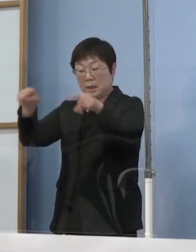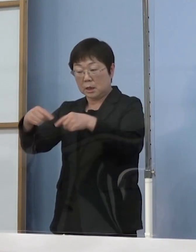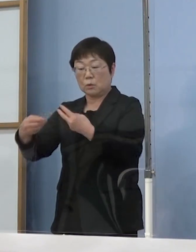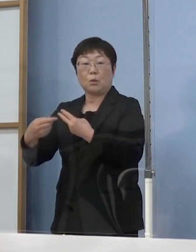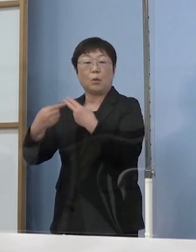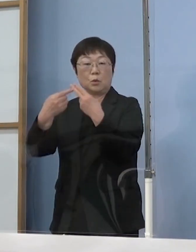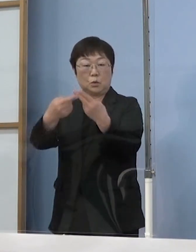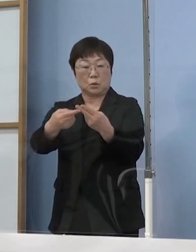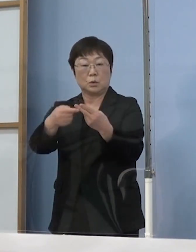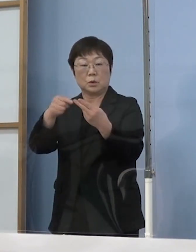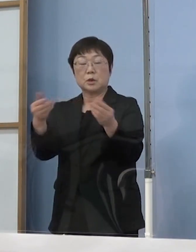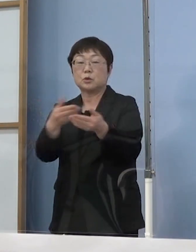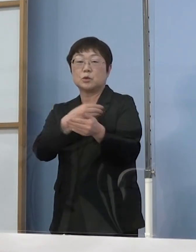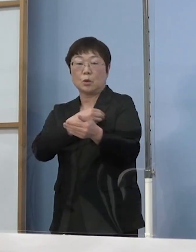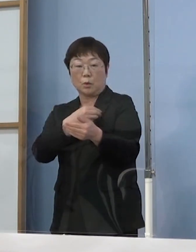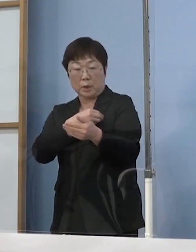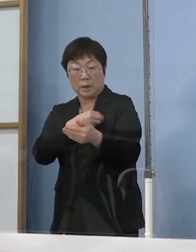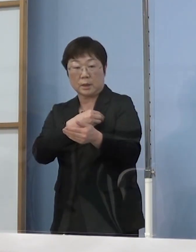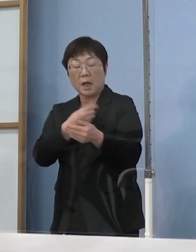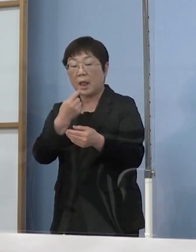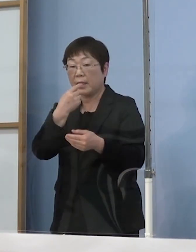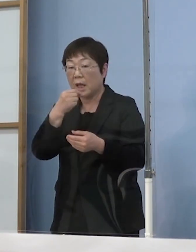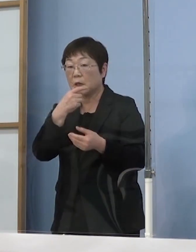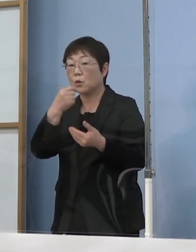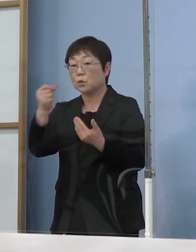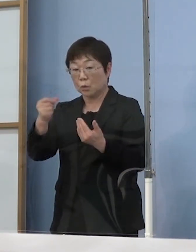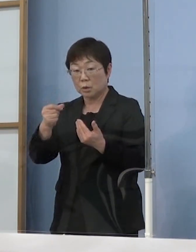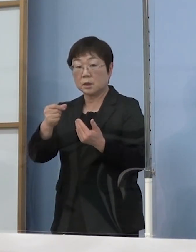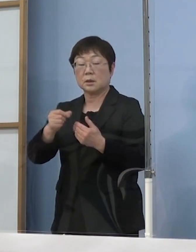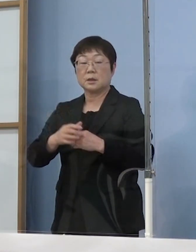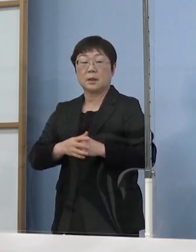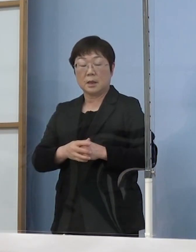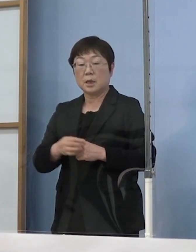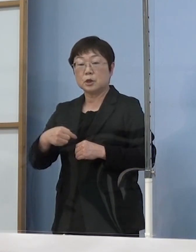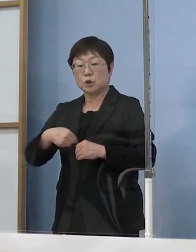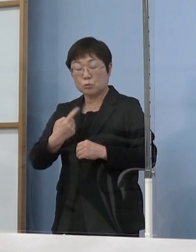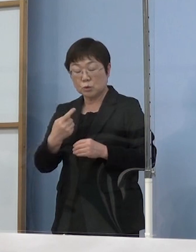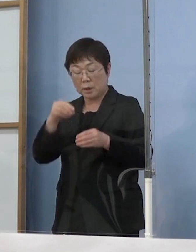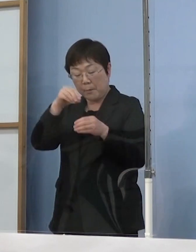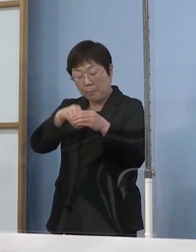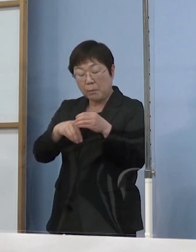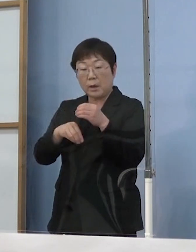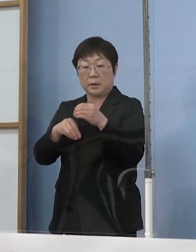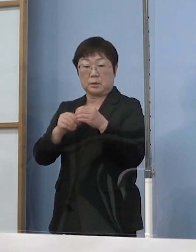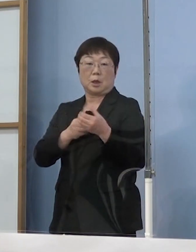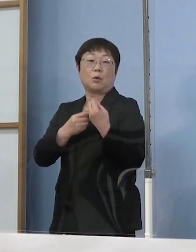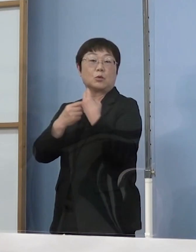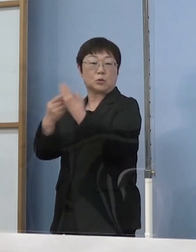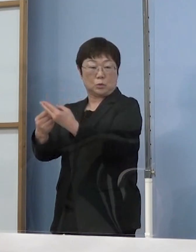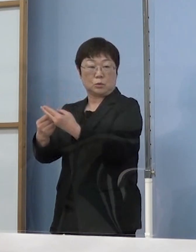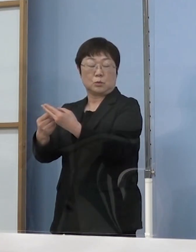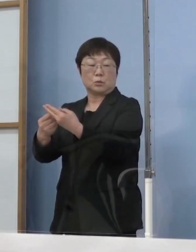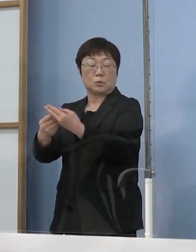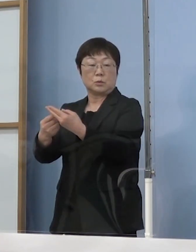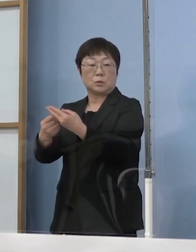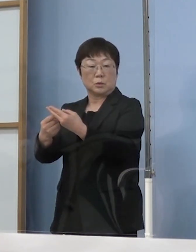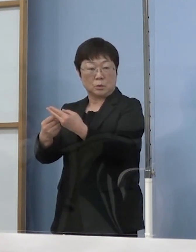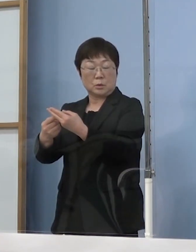られて、それを従業員の方が唾液ですから危険がありませんのでご自分で入れていただいて、そして封を